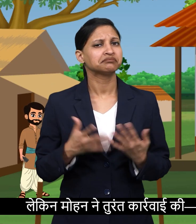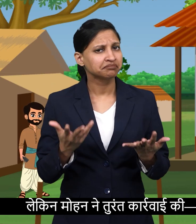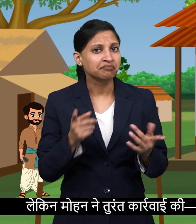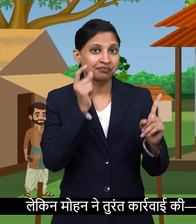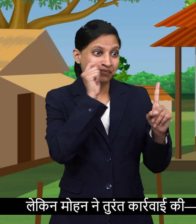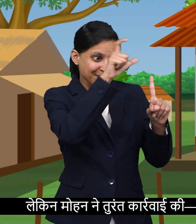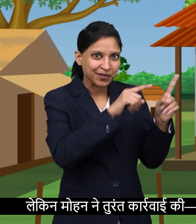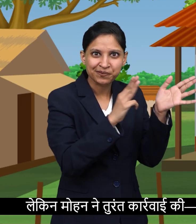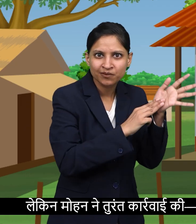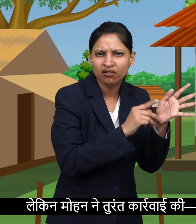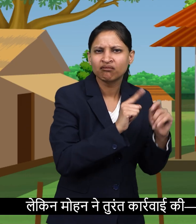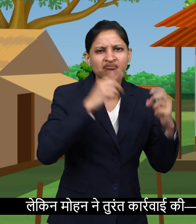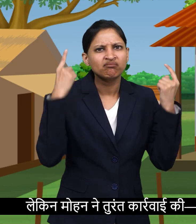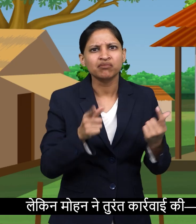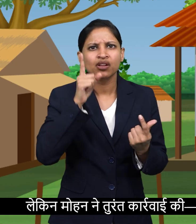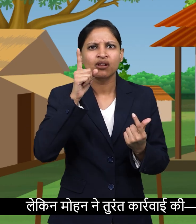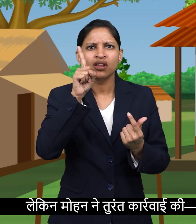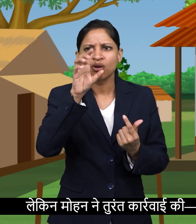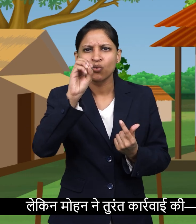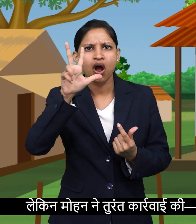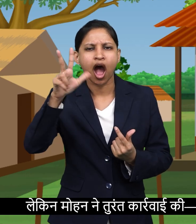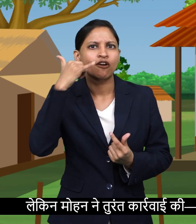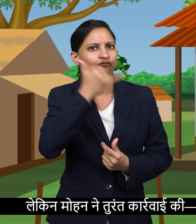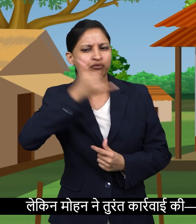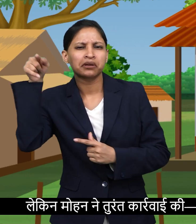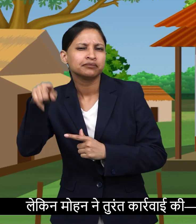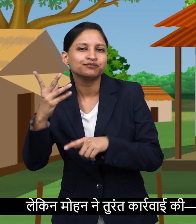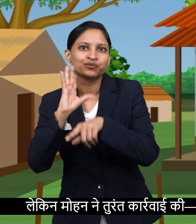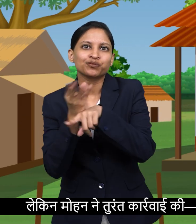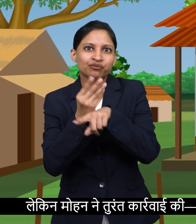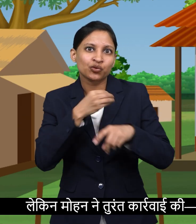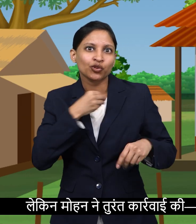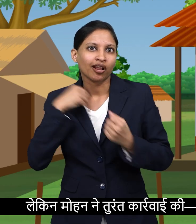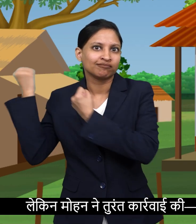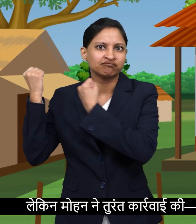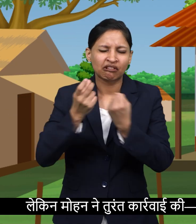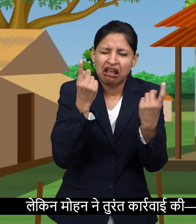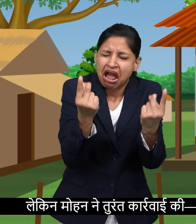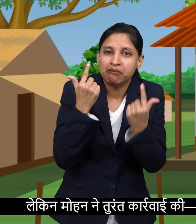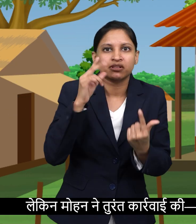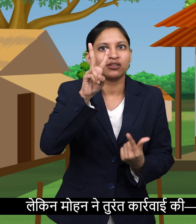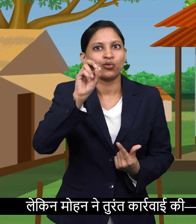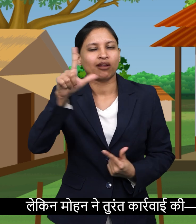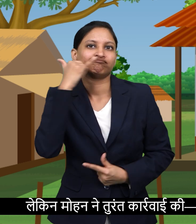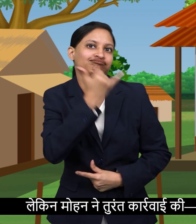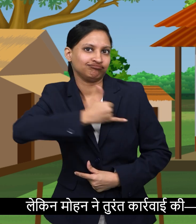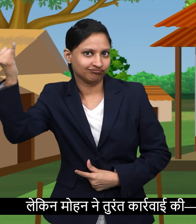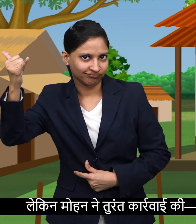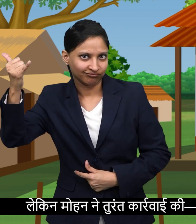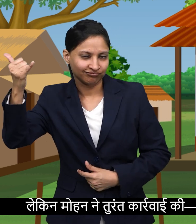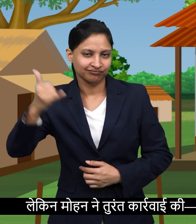लेकिन मोहन ने तुरंत कार्रवाई की। उसने 108 आपातकालीन एम्बुलेंस नंबर डायल किया।